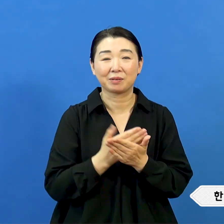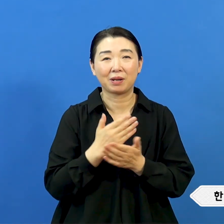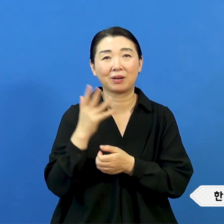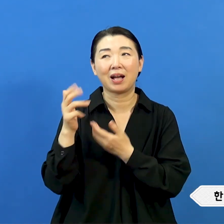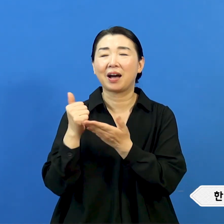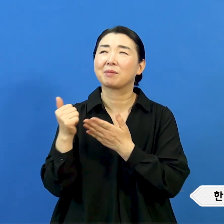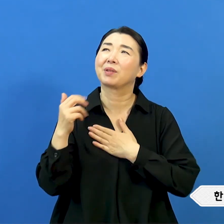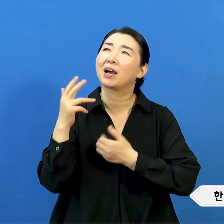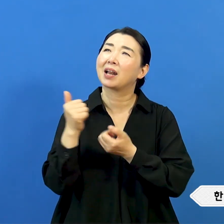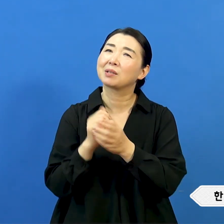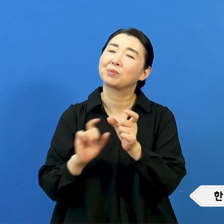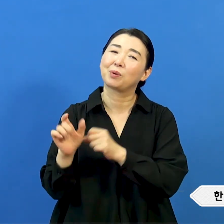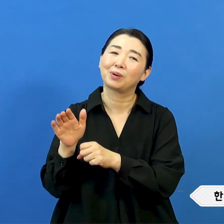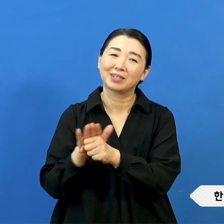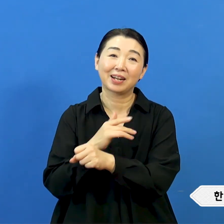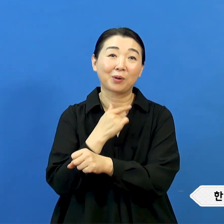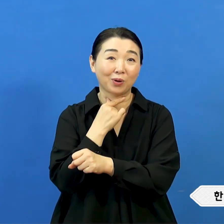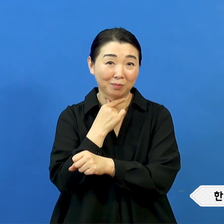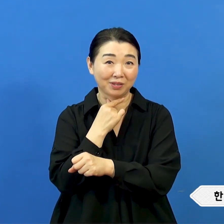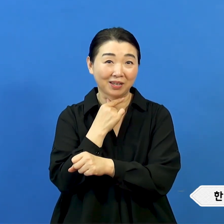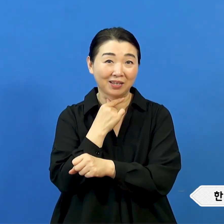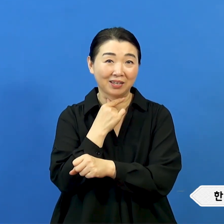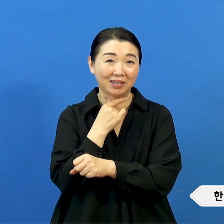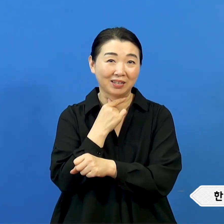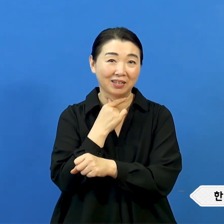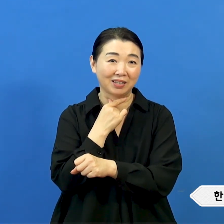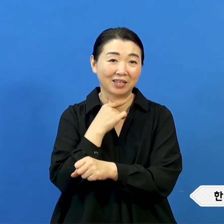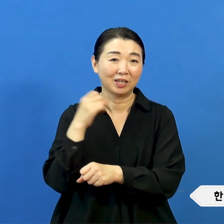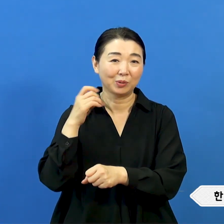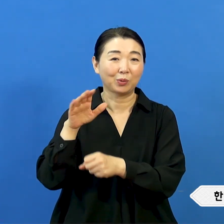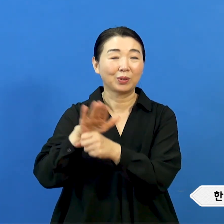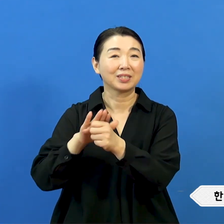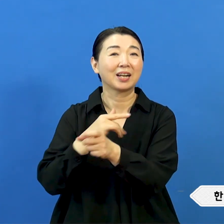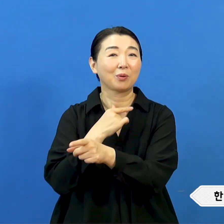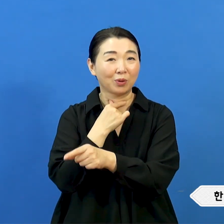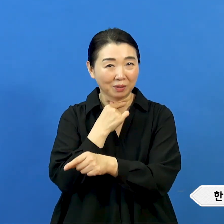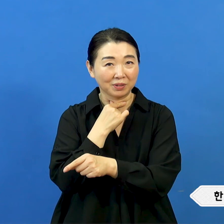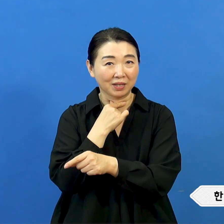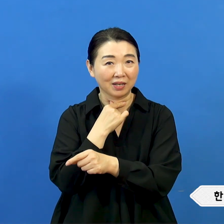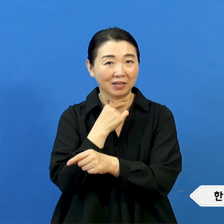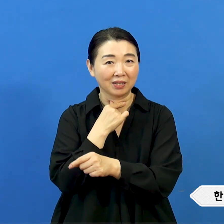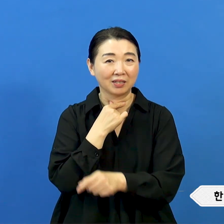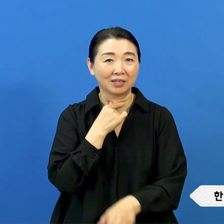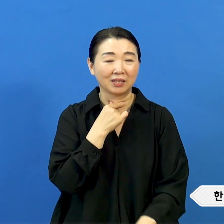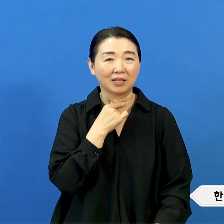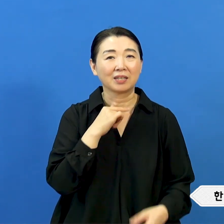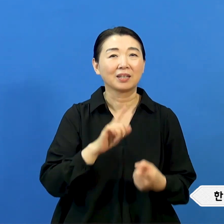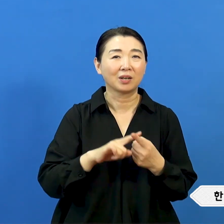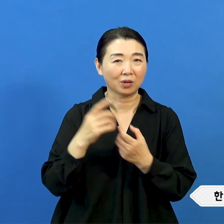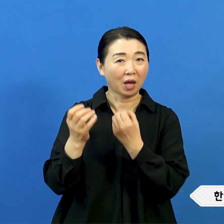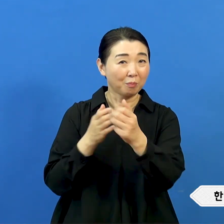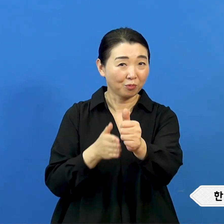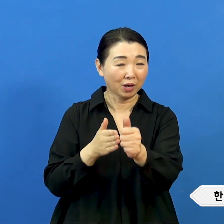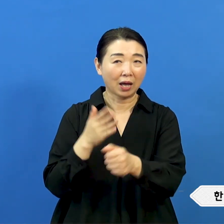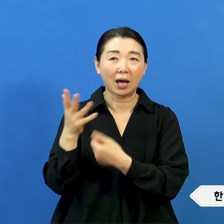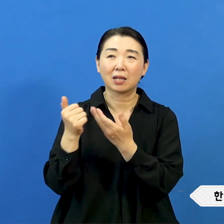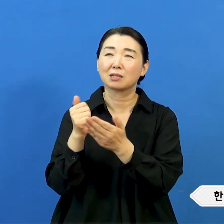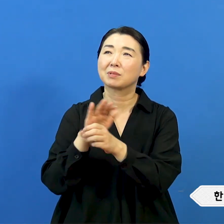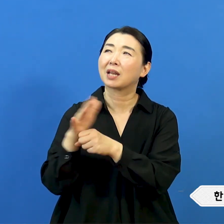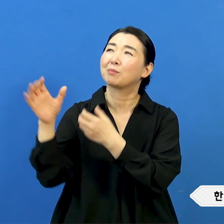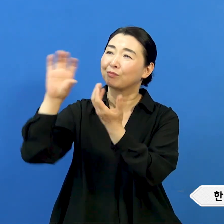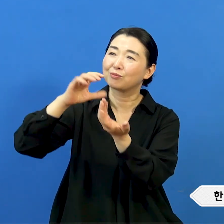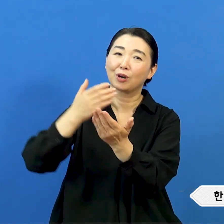내가 하나님 더 사랑하기를 원합니다. 사랑하기를 원합니다. 그렇게 하십시오. 하나님 사랑을